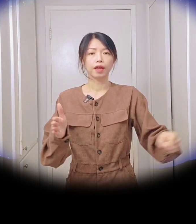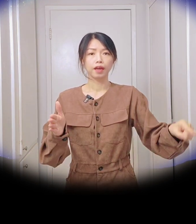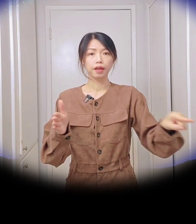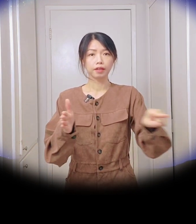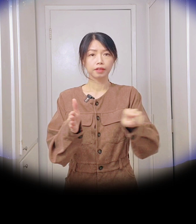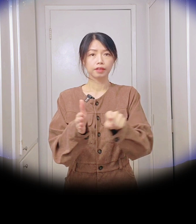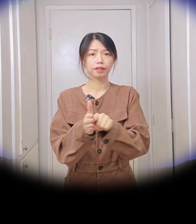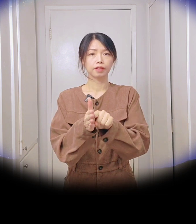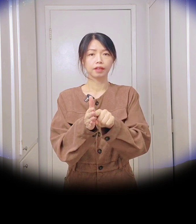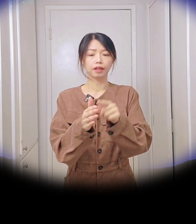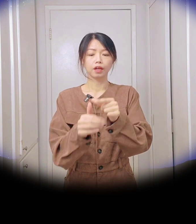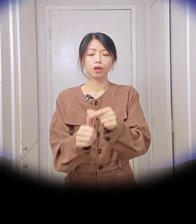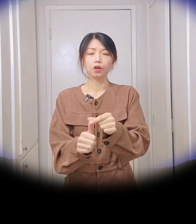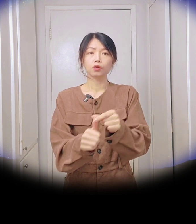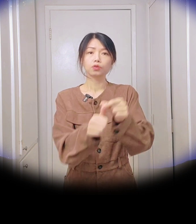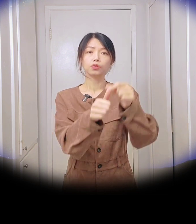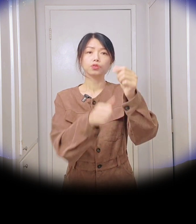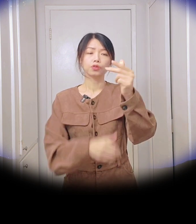위해